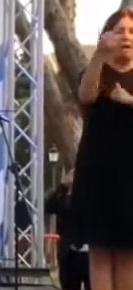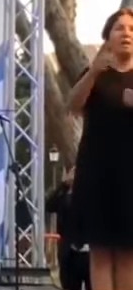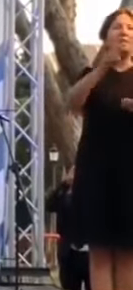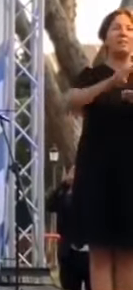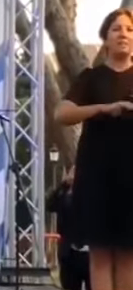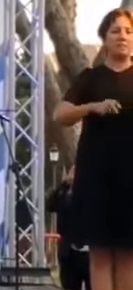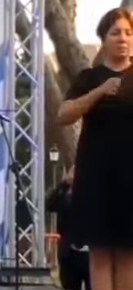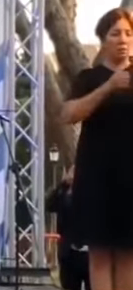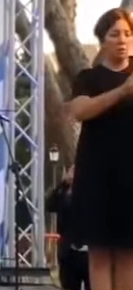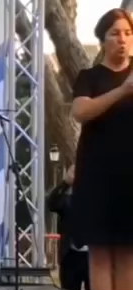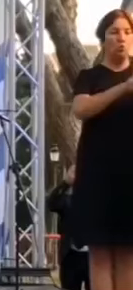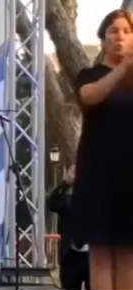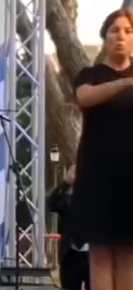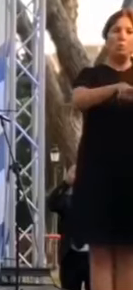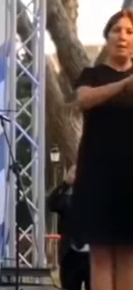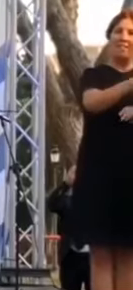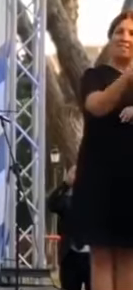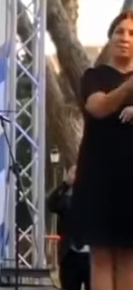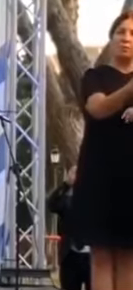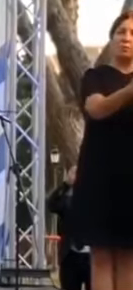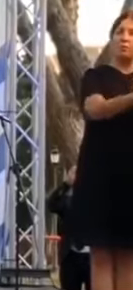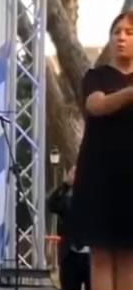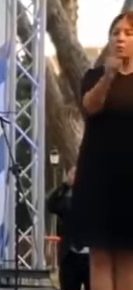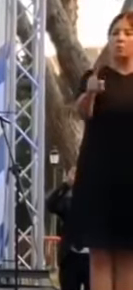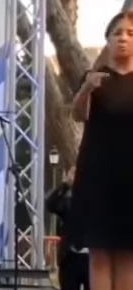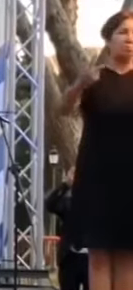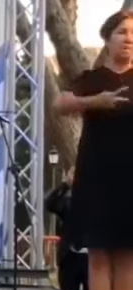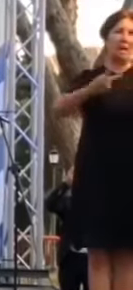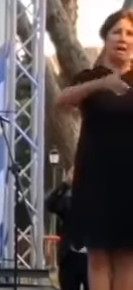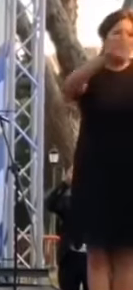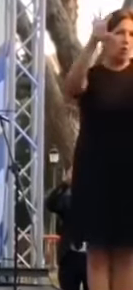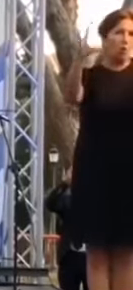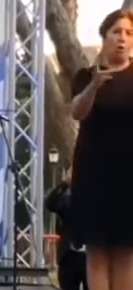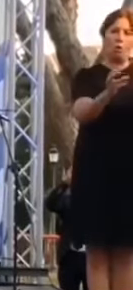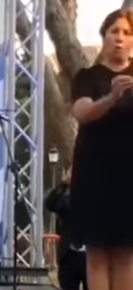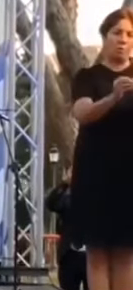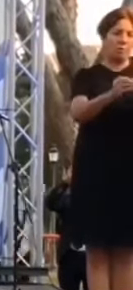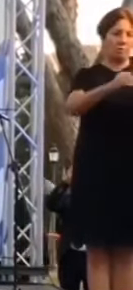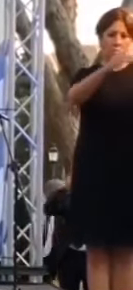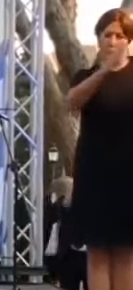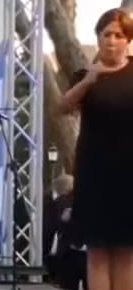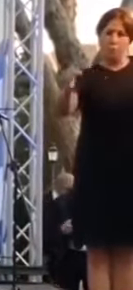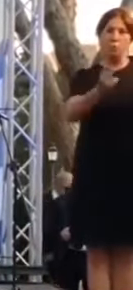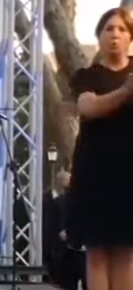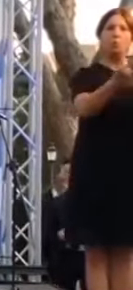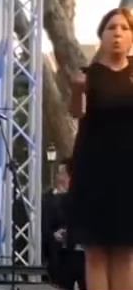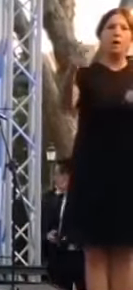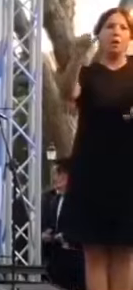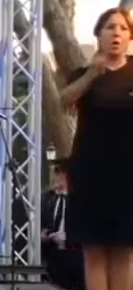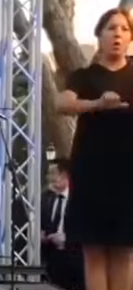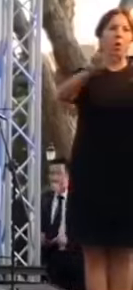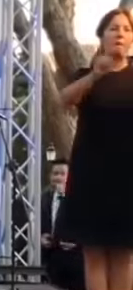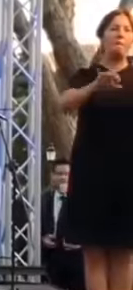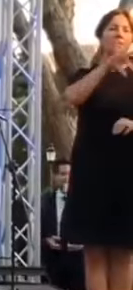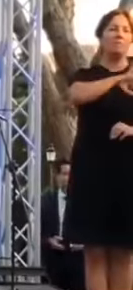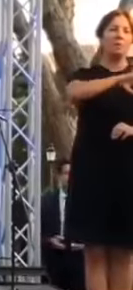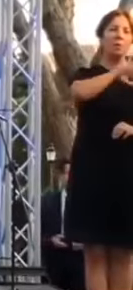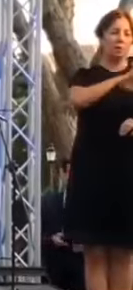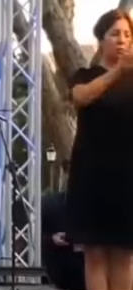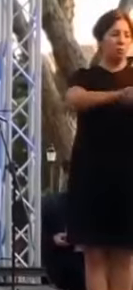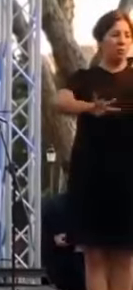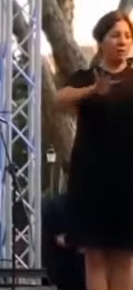le tasse si pagano a giugno 2021 e si fa un calcolo complessivo di come sono andati questi due anni, così compensi quello che hai